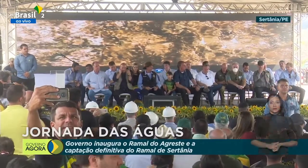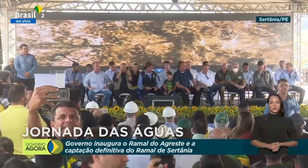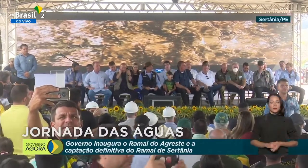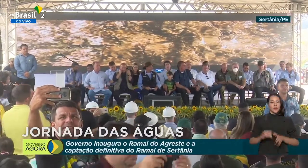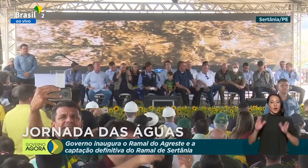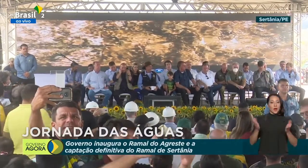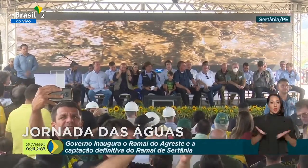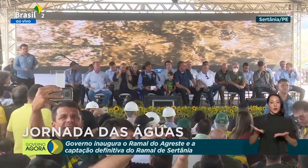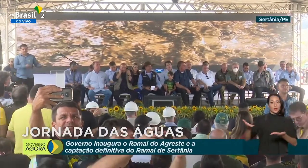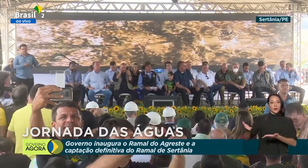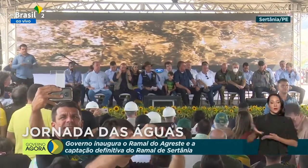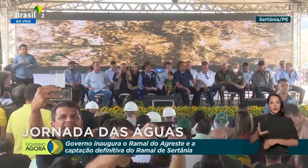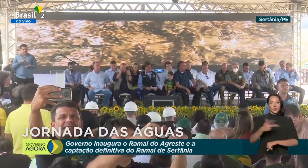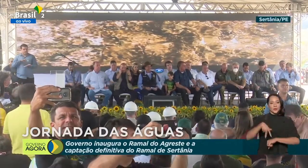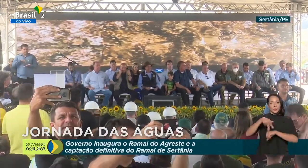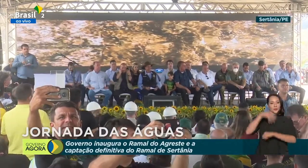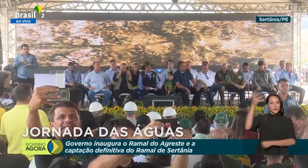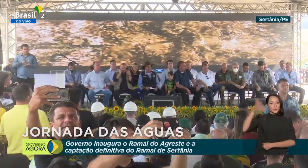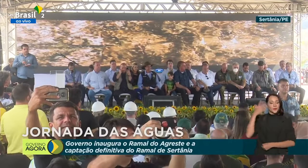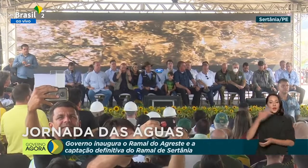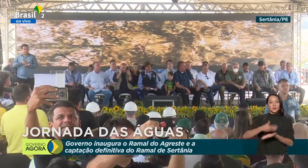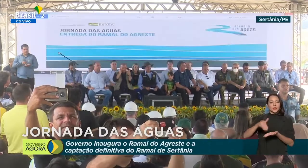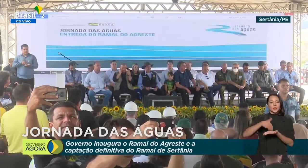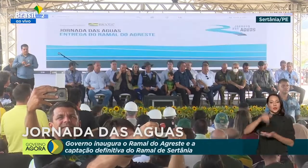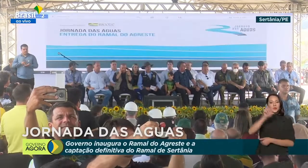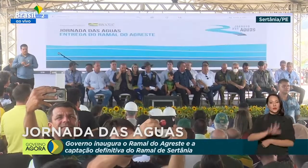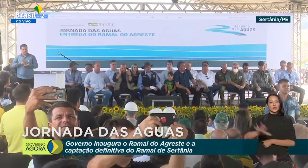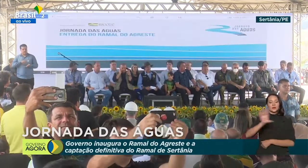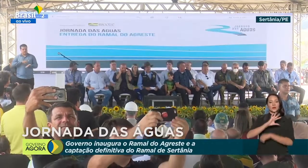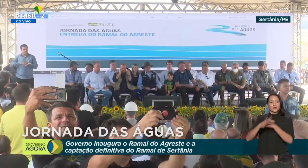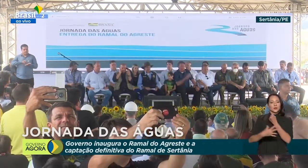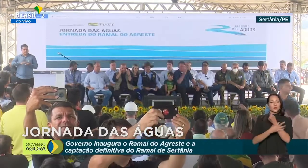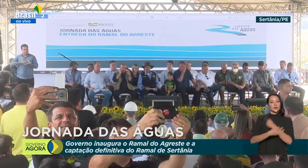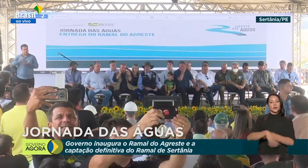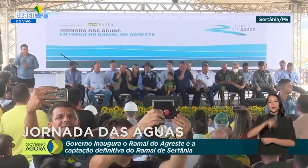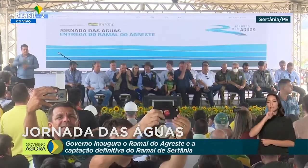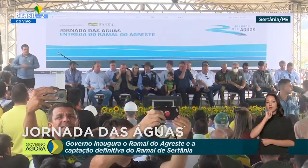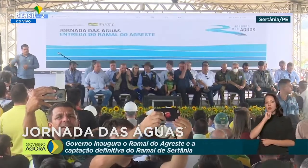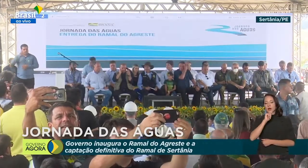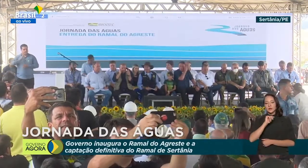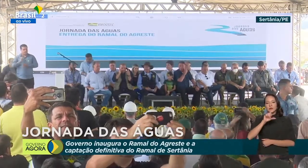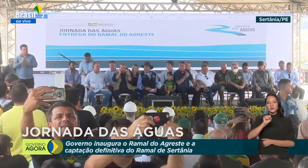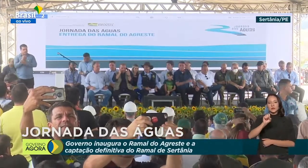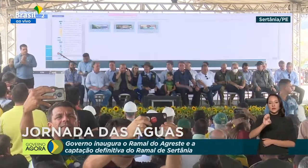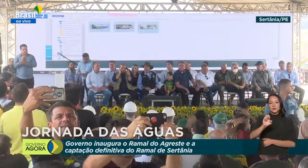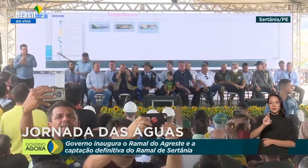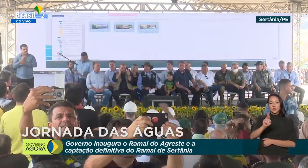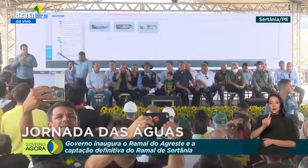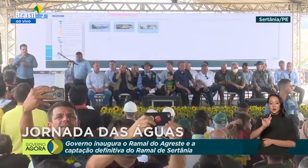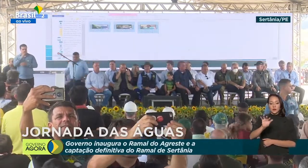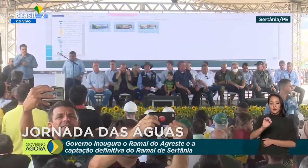Convidamos a fazer uso da palavra o secretário nacional de Segurança Hídrica, Sérgio Costa.